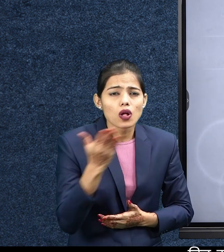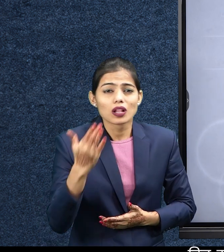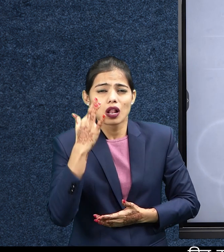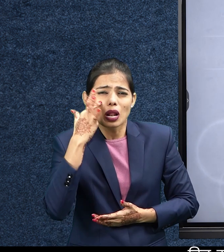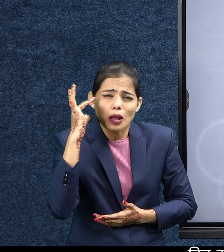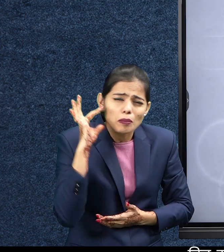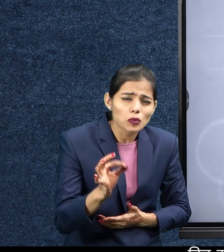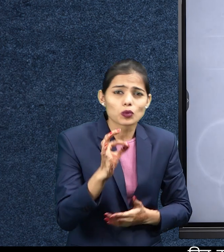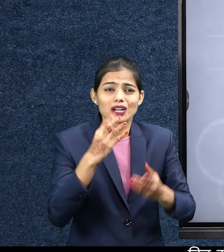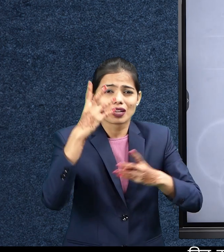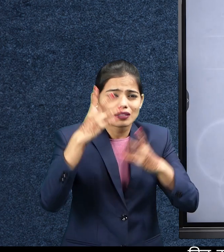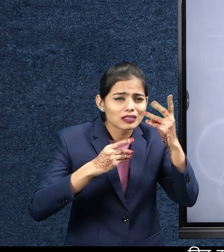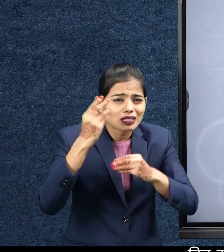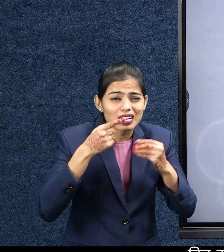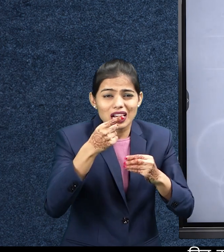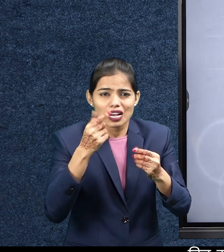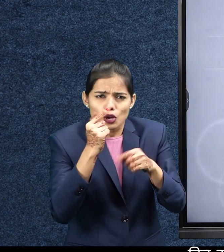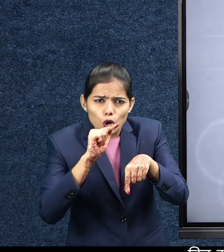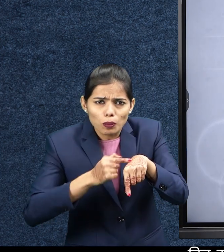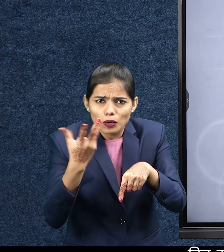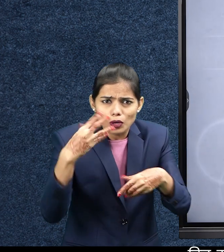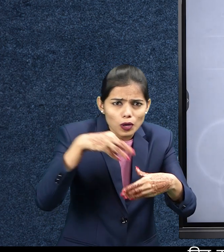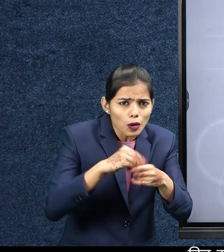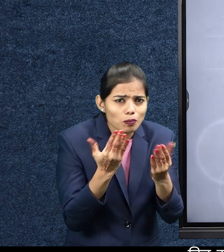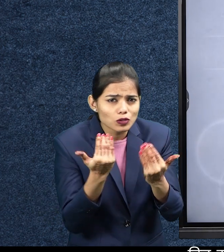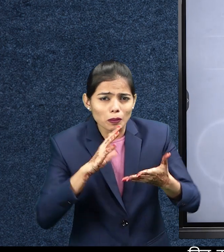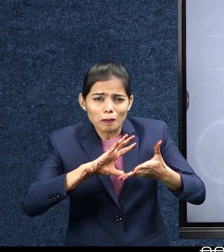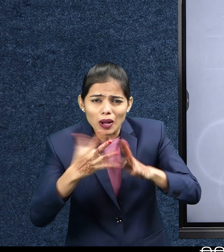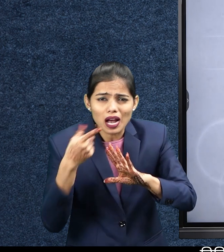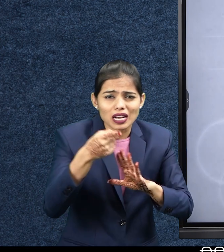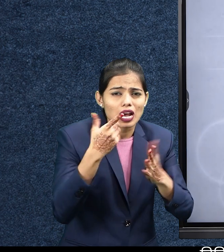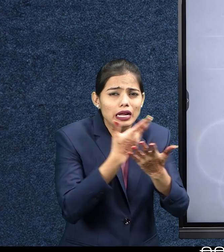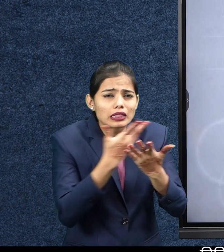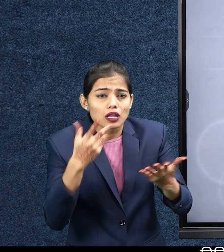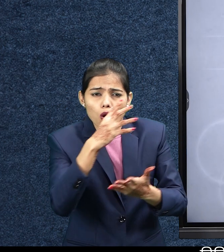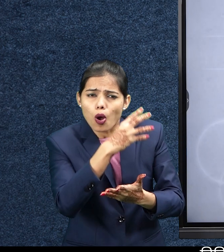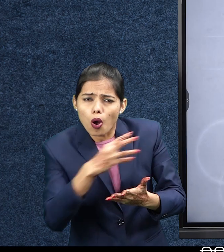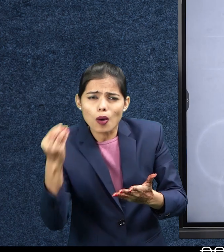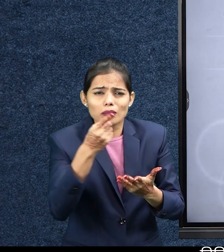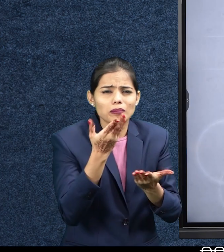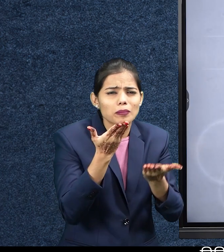वित्त, सांख्यिकी आणि निर्णय विज्ञान यासारख्या विविध वास्तविक जगातील अनुप्रयोगांमध्ये